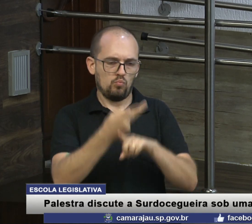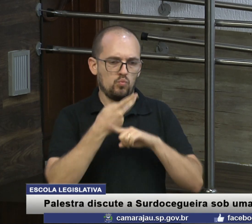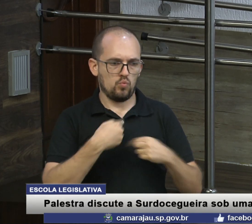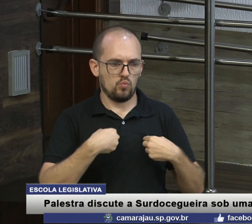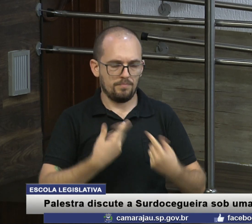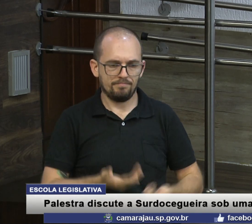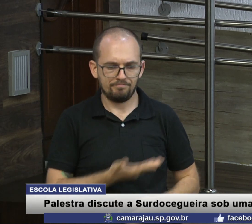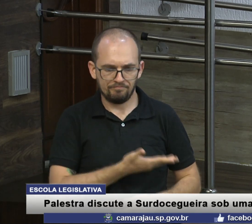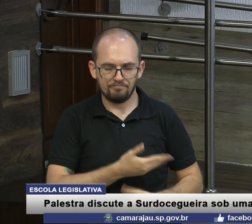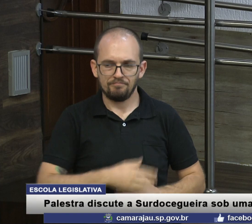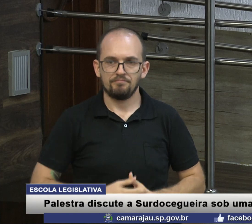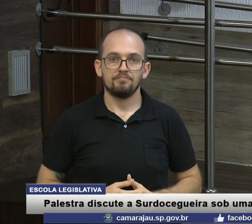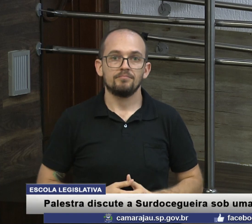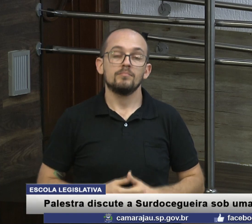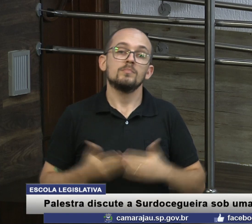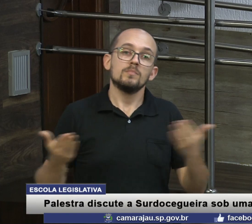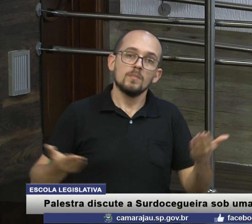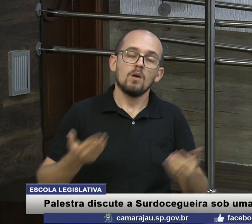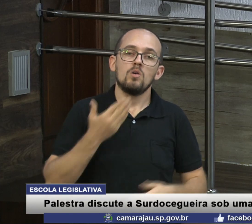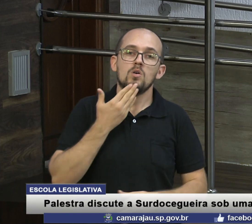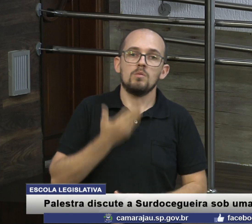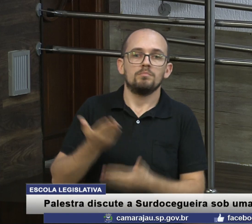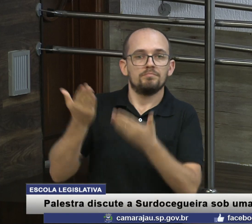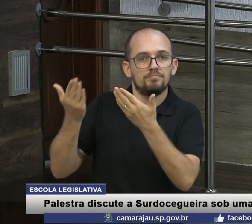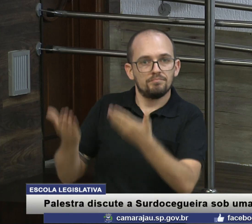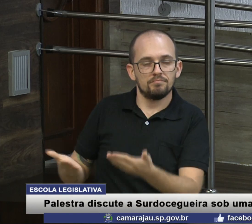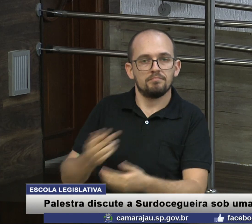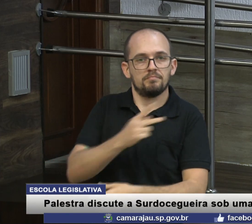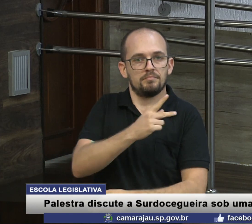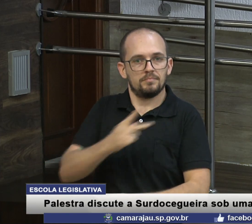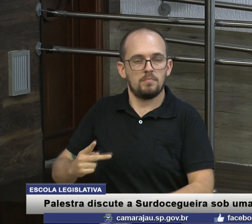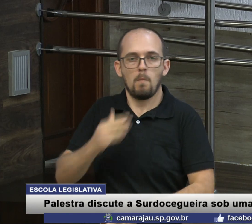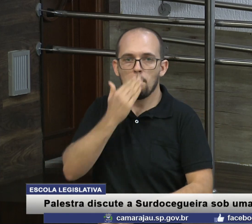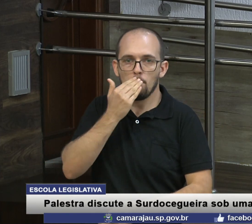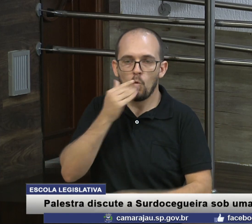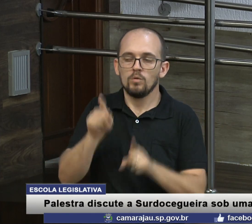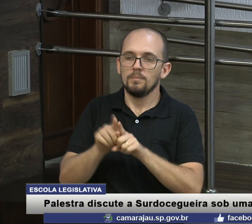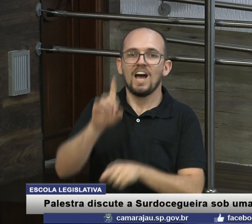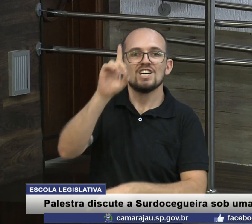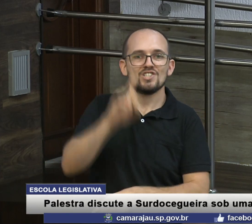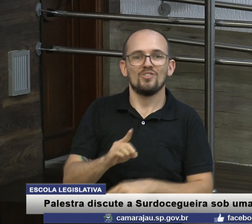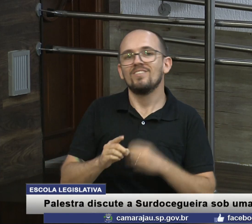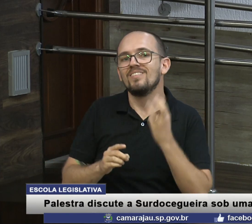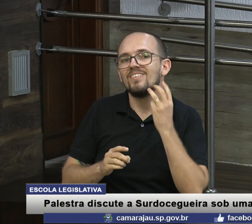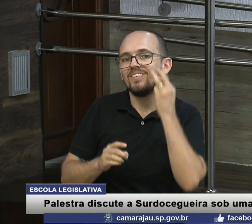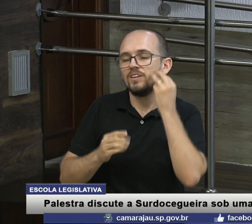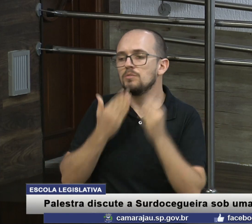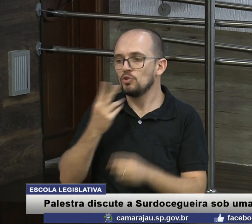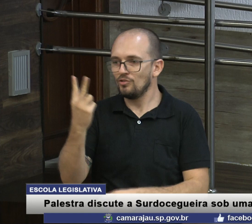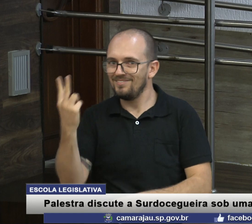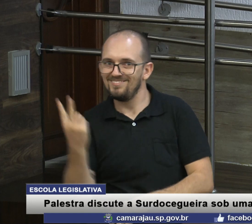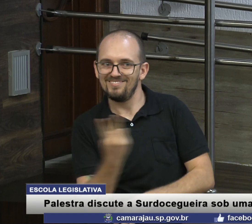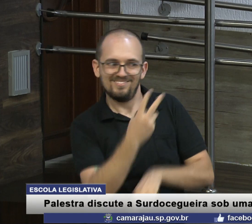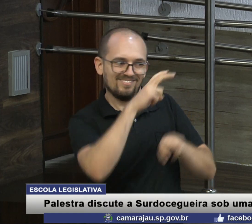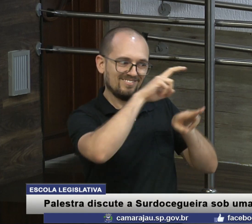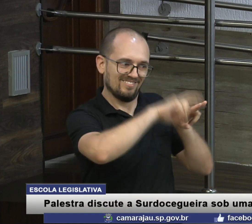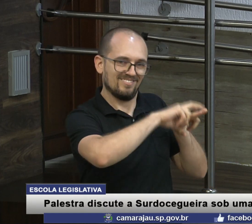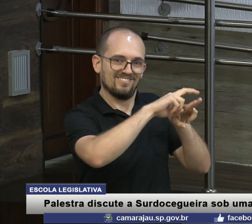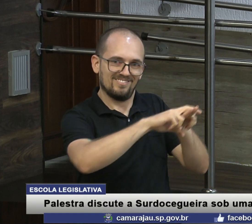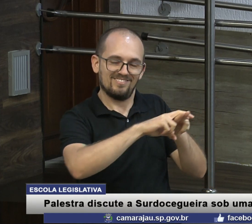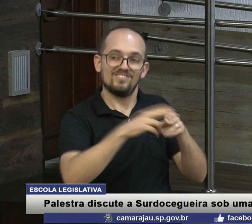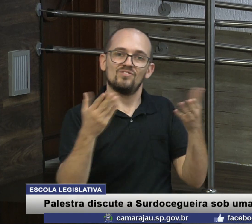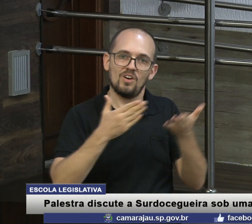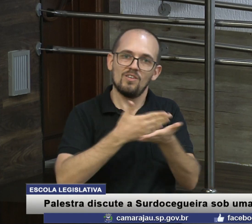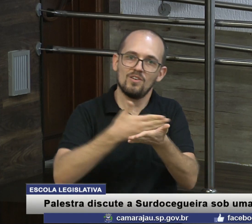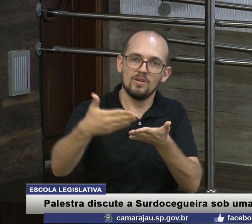Eu peço então ao presidente da casa e também à diretora da Escola de Jundiaí que se acomodem aqui no plenário para que a gente possa então passar a